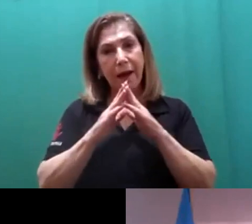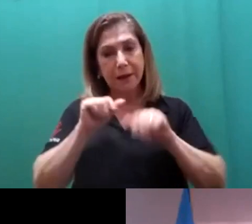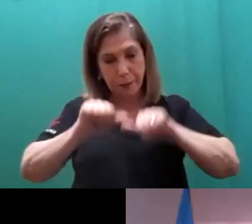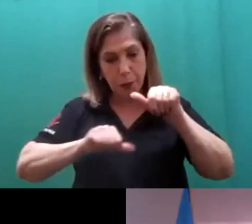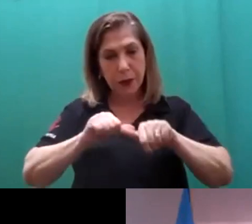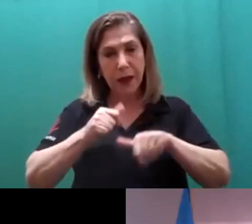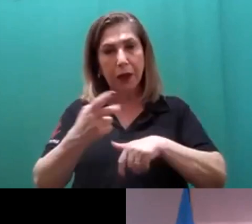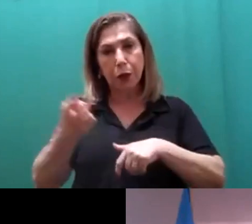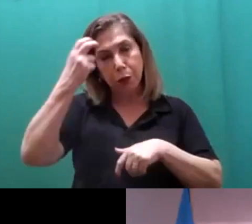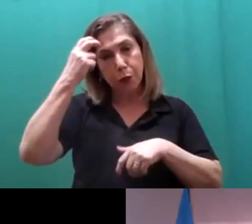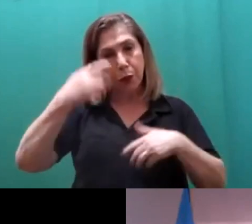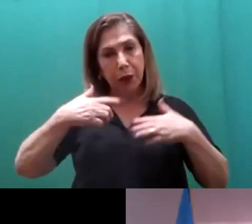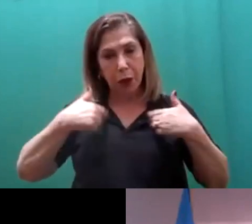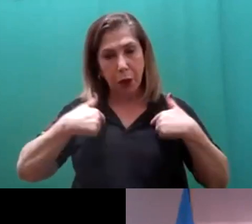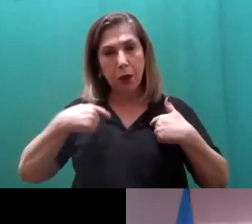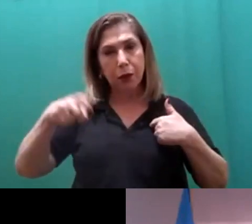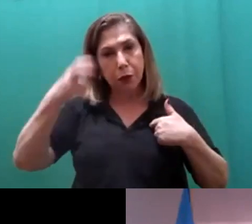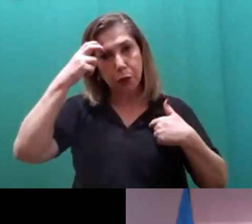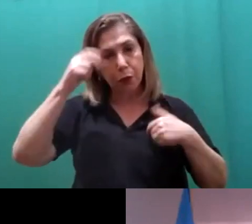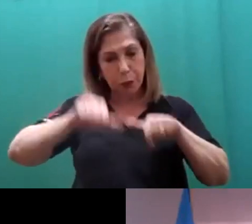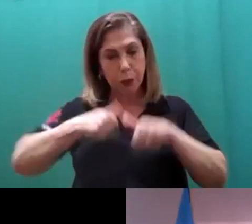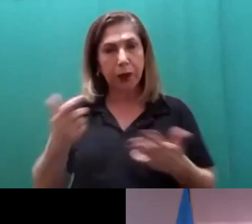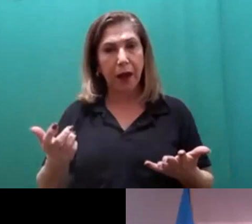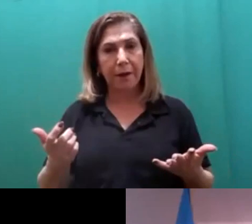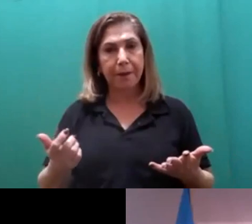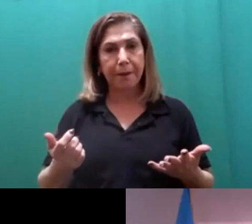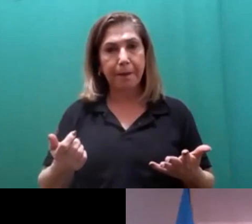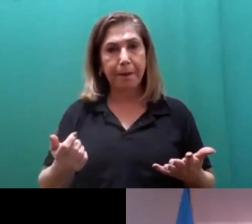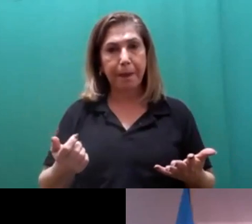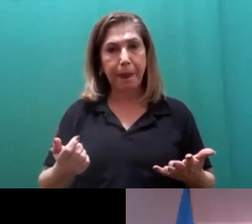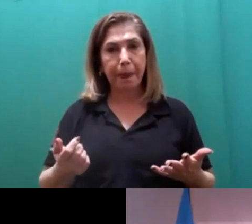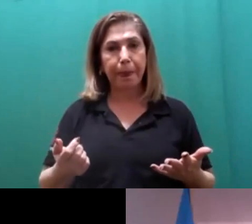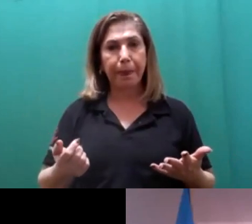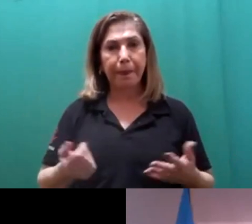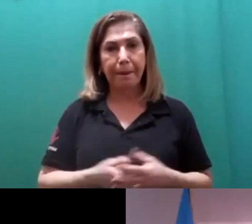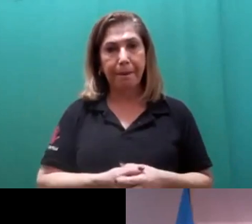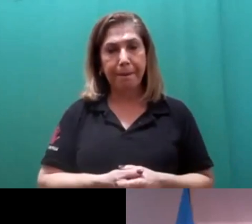cultura alimentar, ¿sí? Yo solamente quisiera hacer